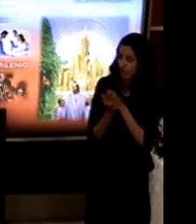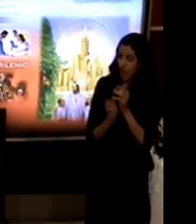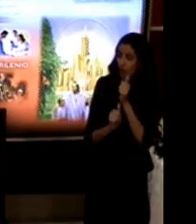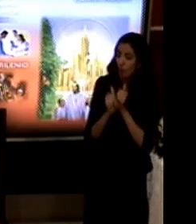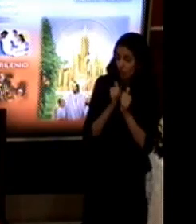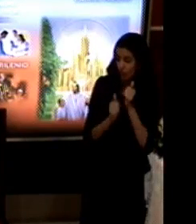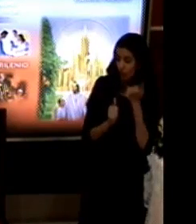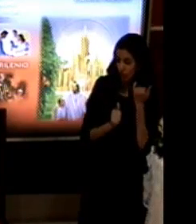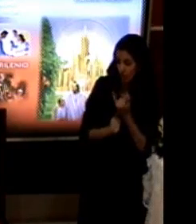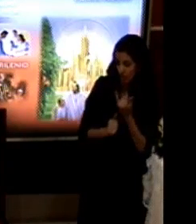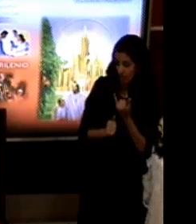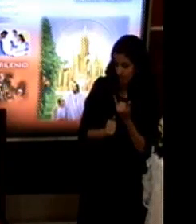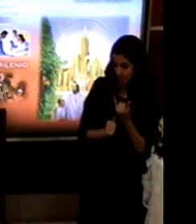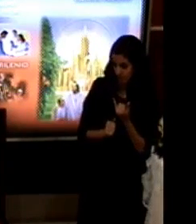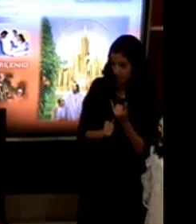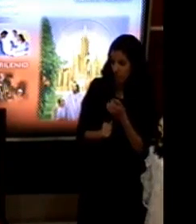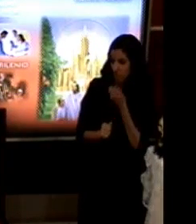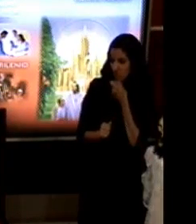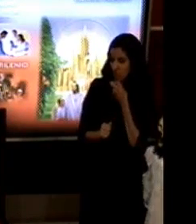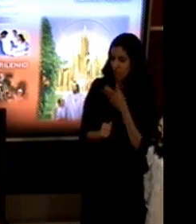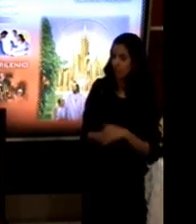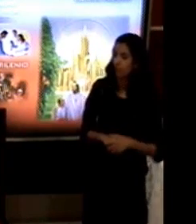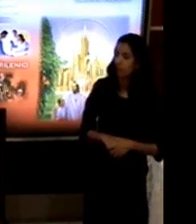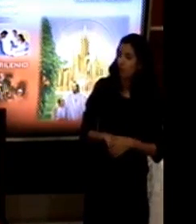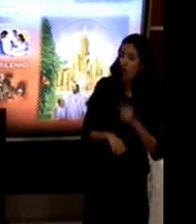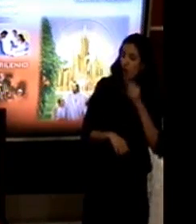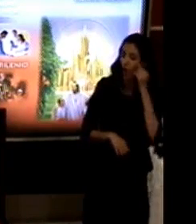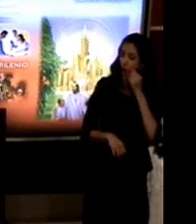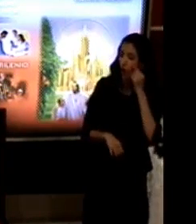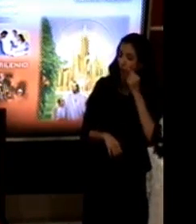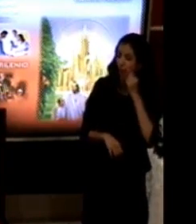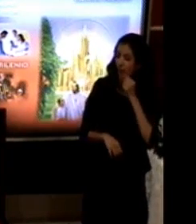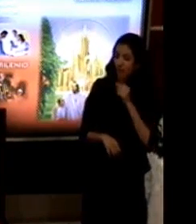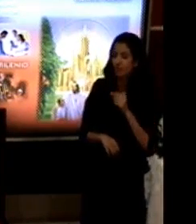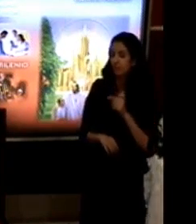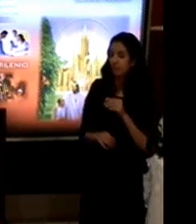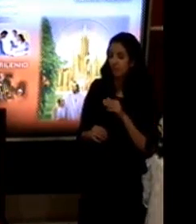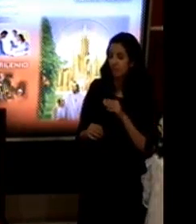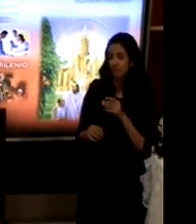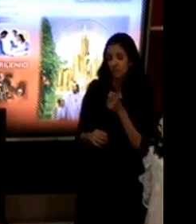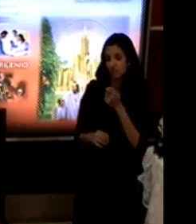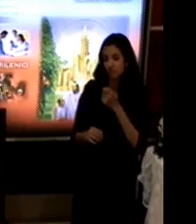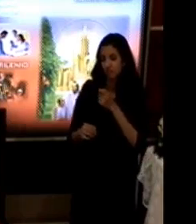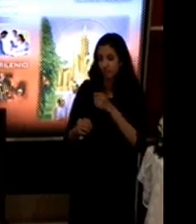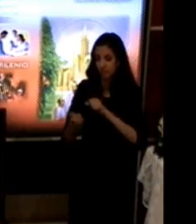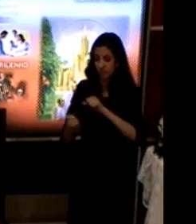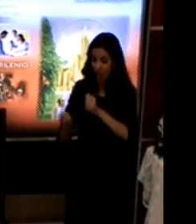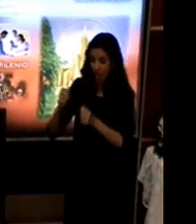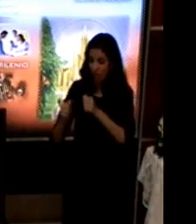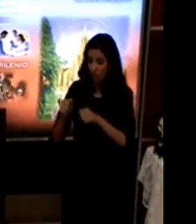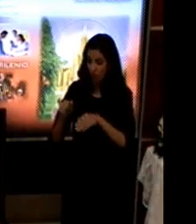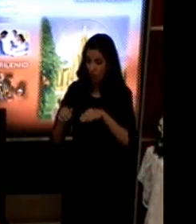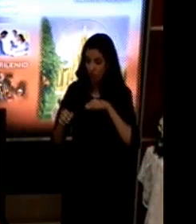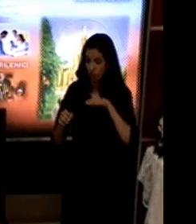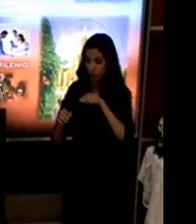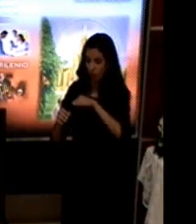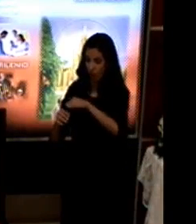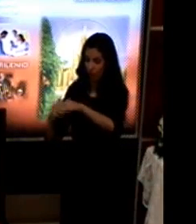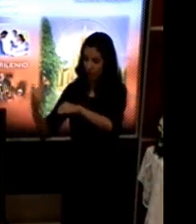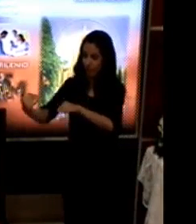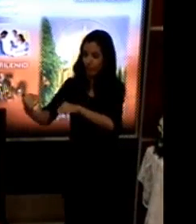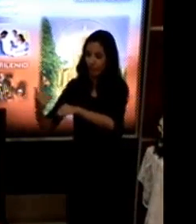aquel que iba de contramano, y cuando dieron la noticia a la gente que conducía